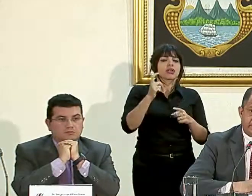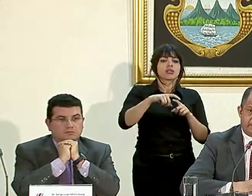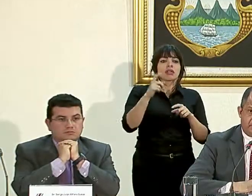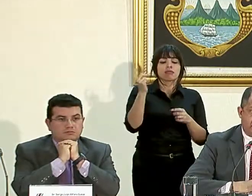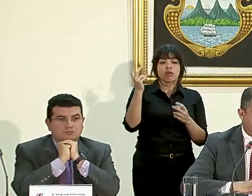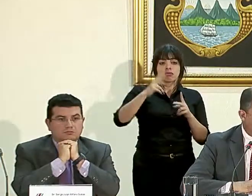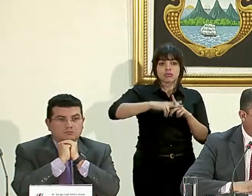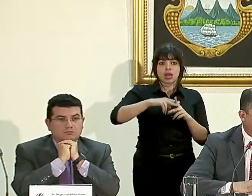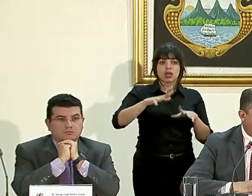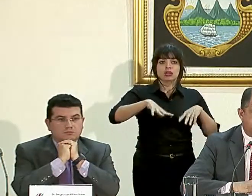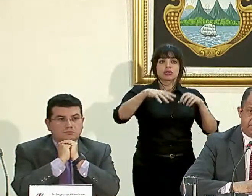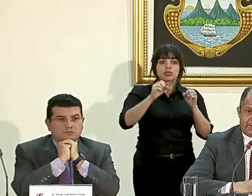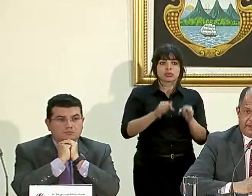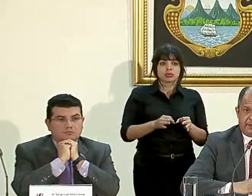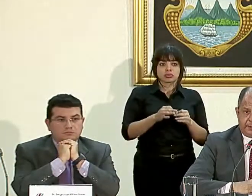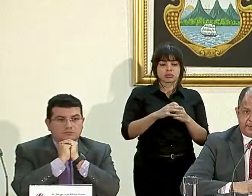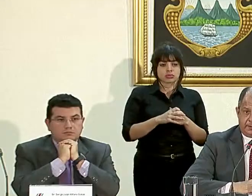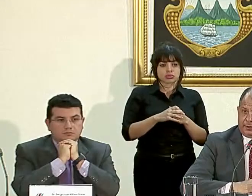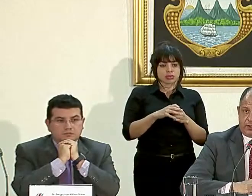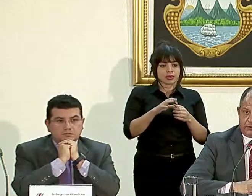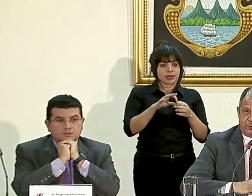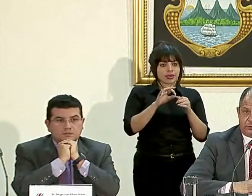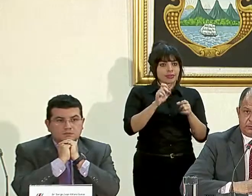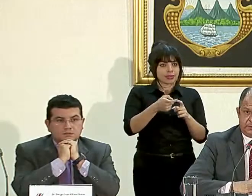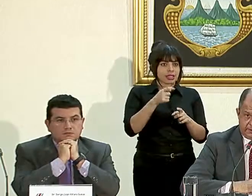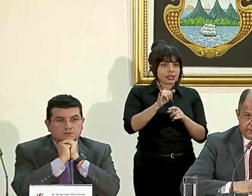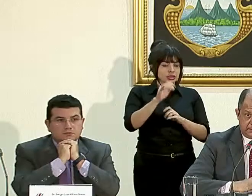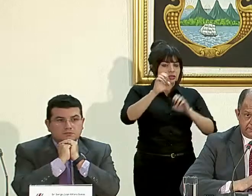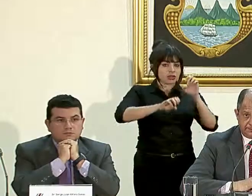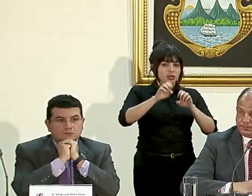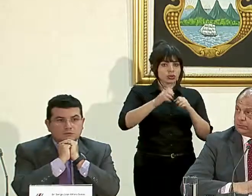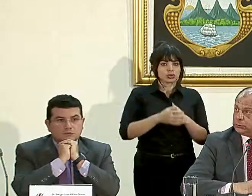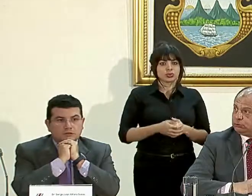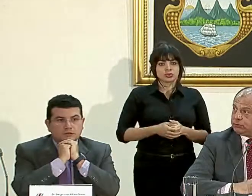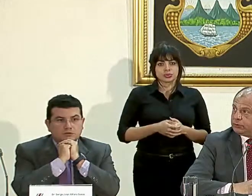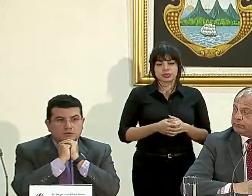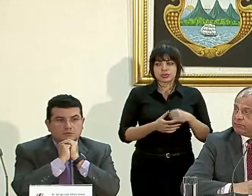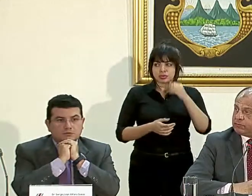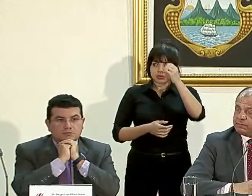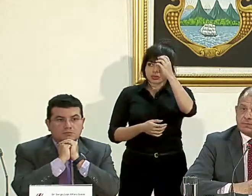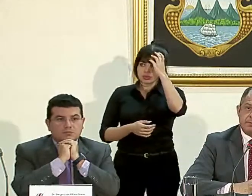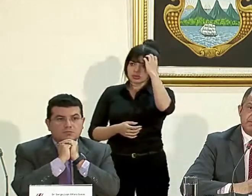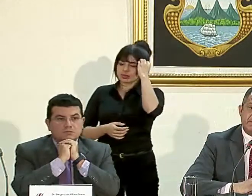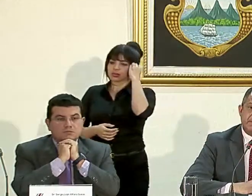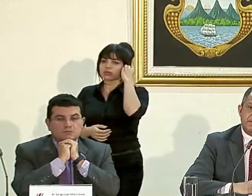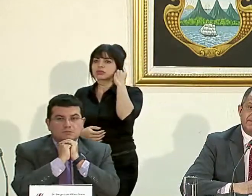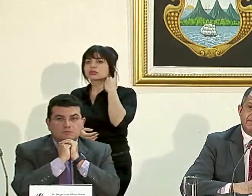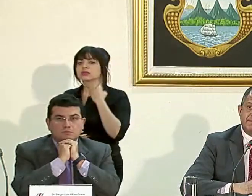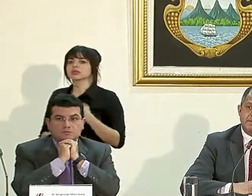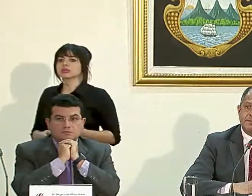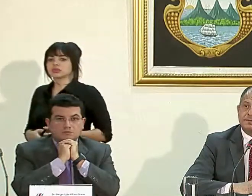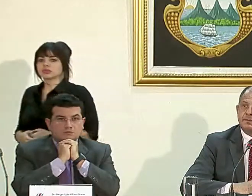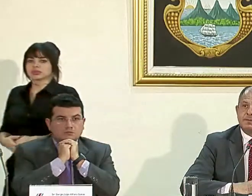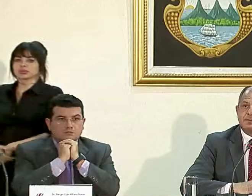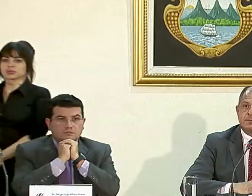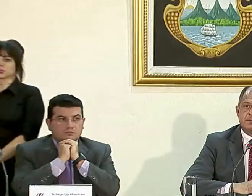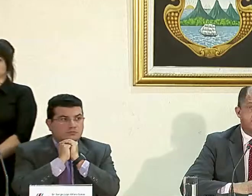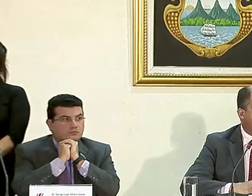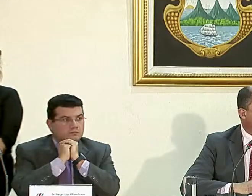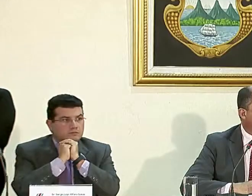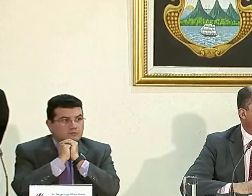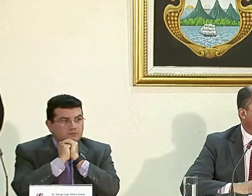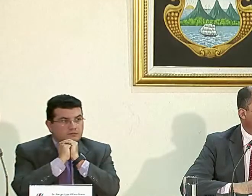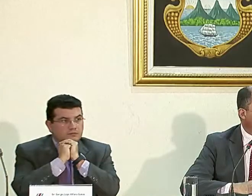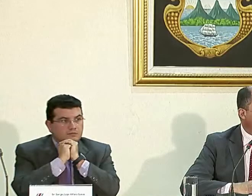y tomen las decisiones a partir de esa valoración distinta. A la 9. No está en la